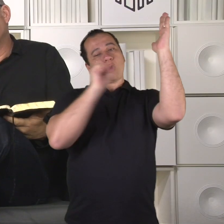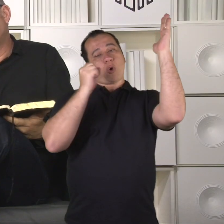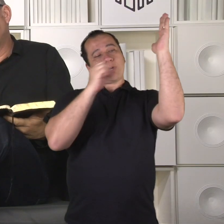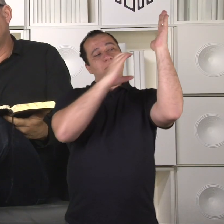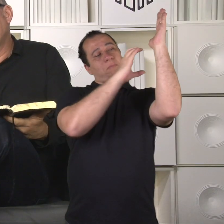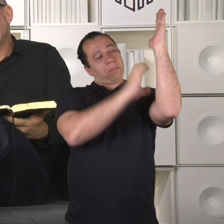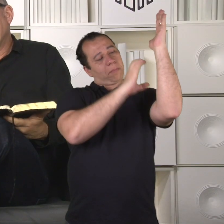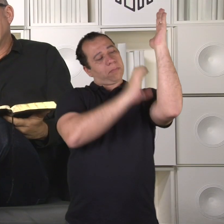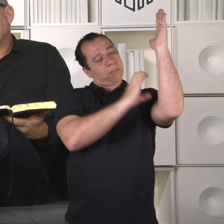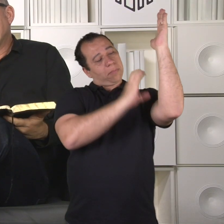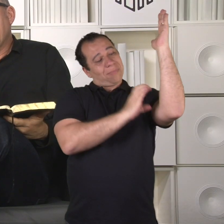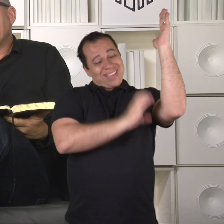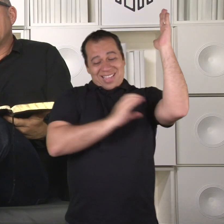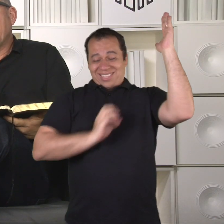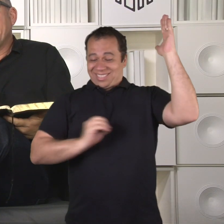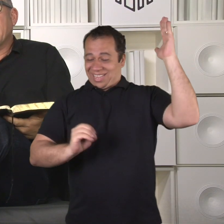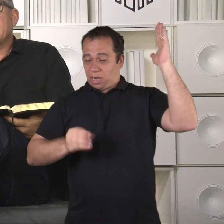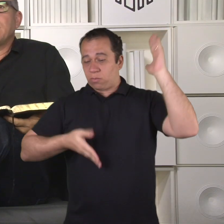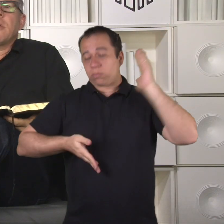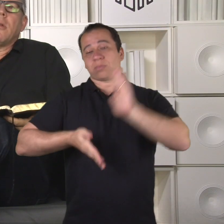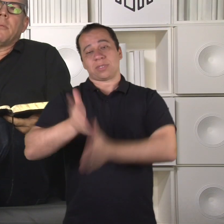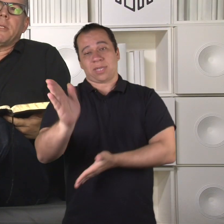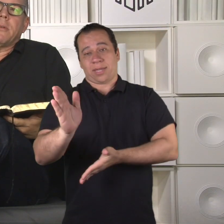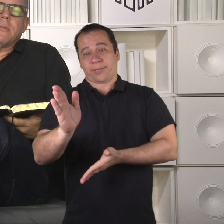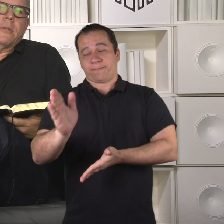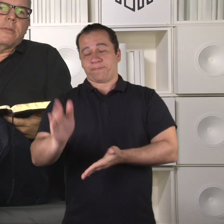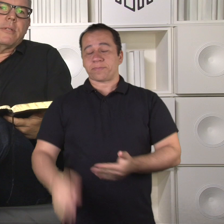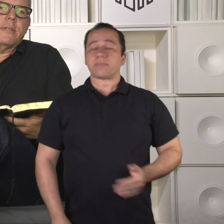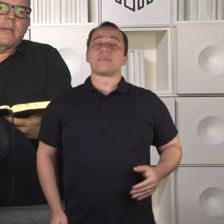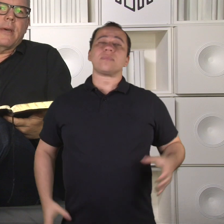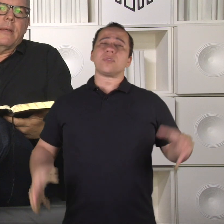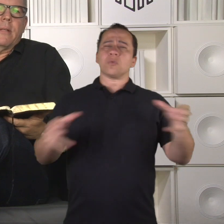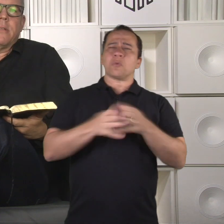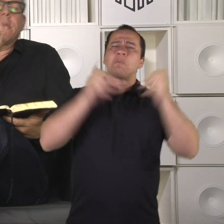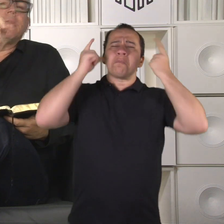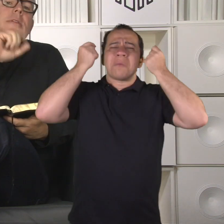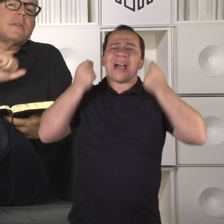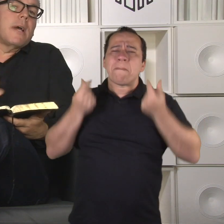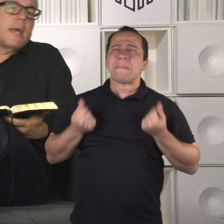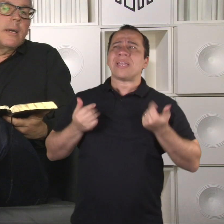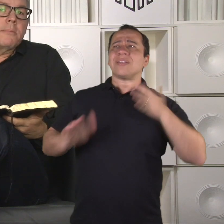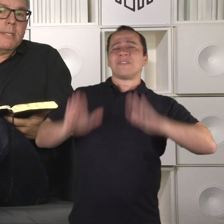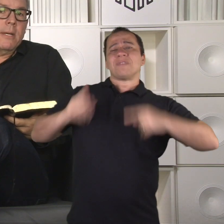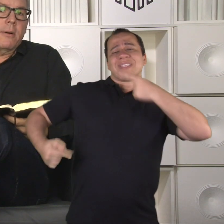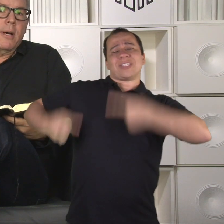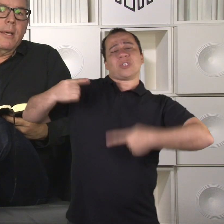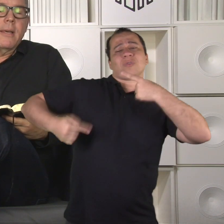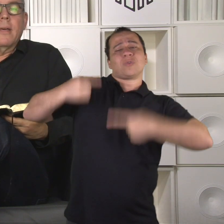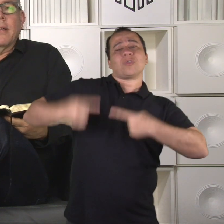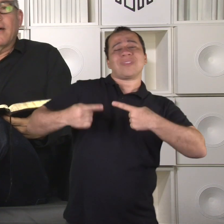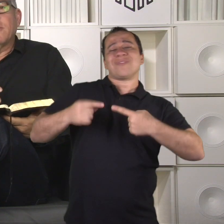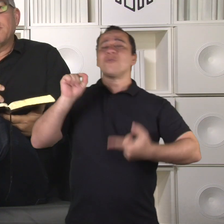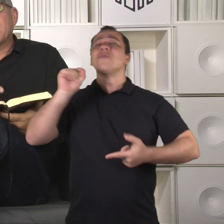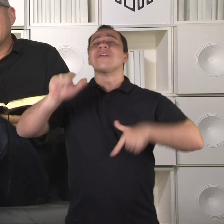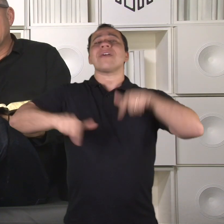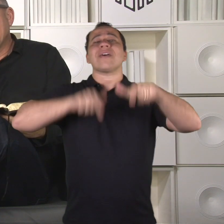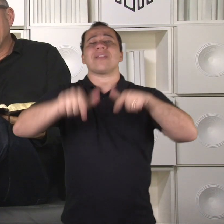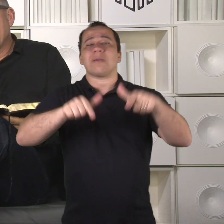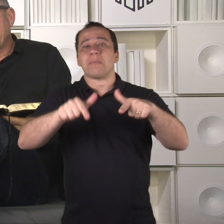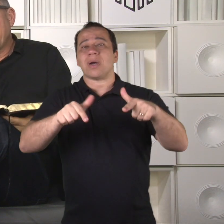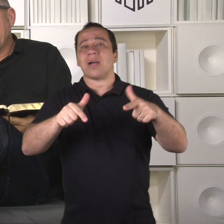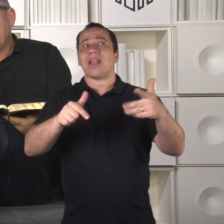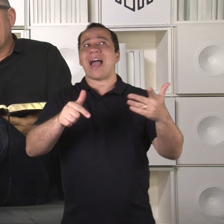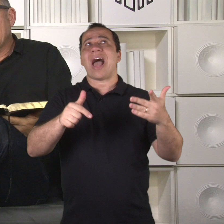assim, você pode, no sábado, caminhar 5 quilômetros. O outro dizia, desde que não esteja carregando uma sacola. Algumas